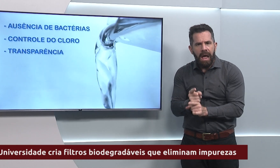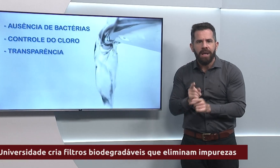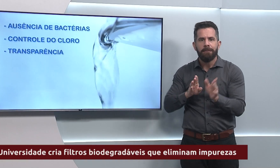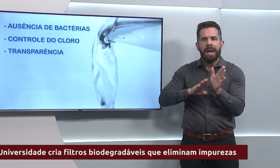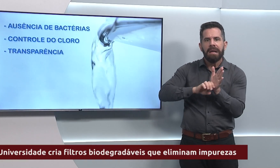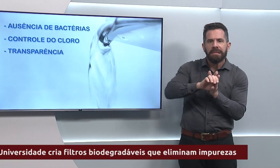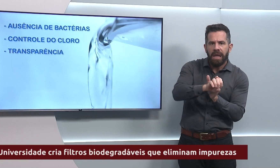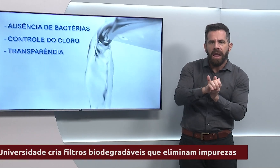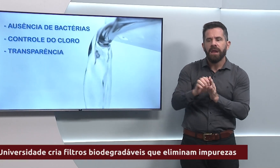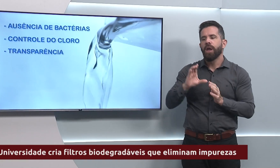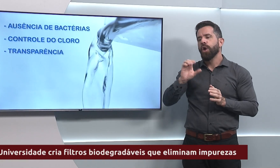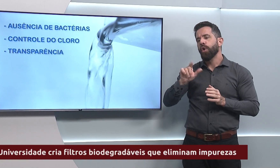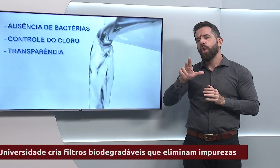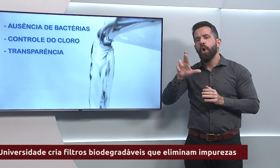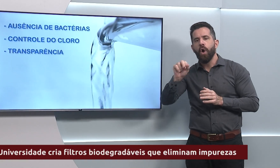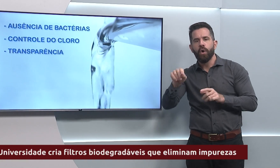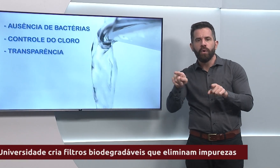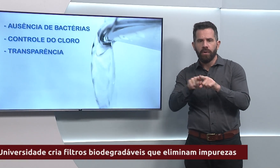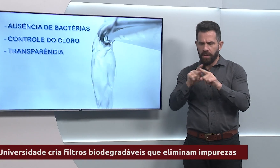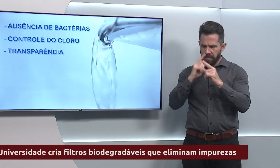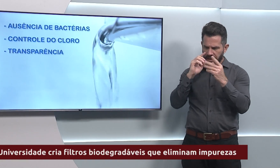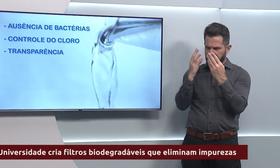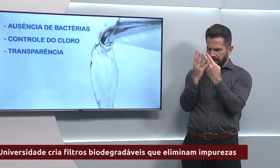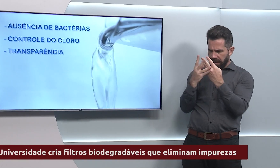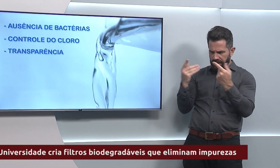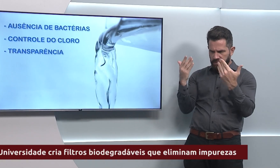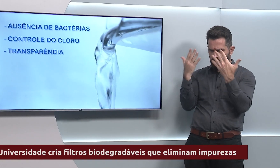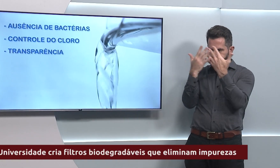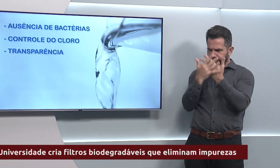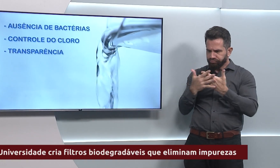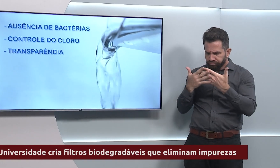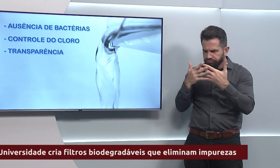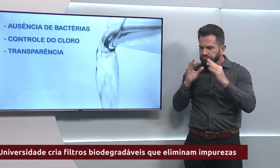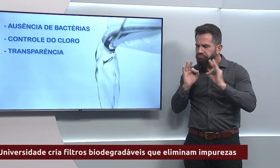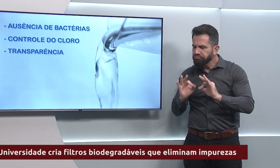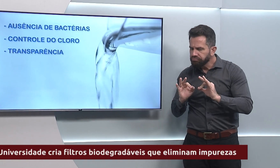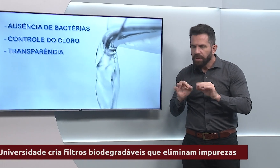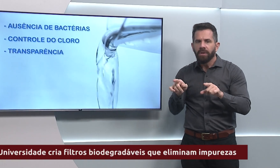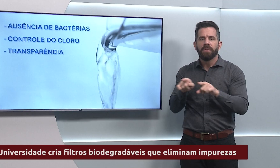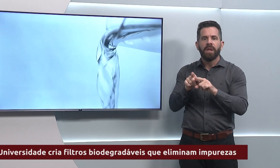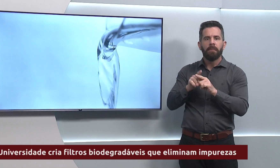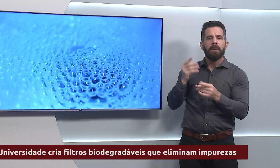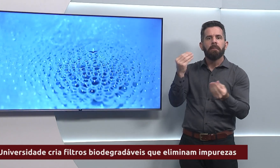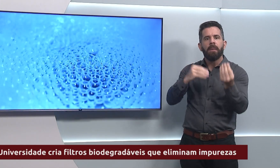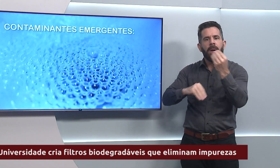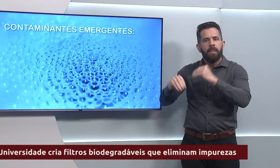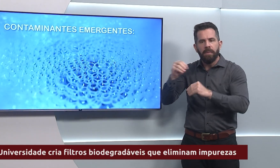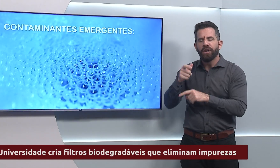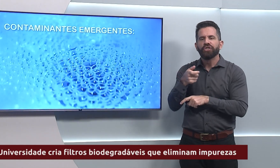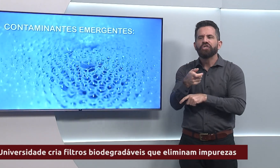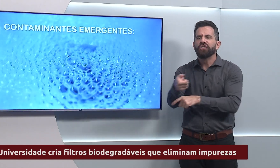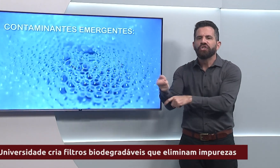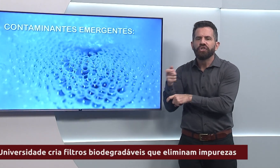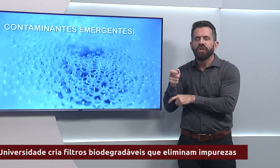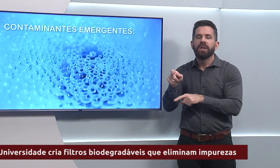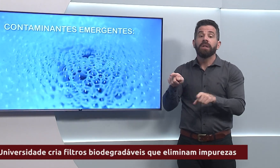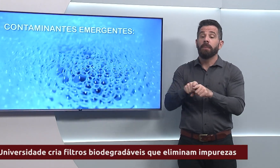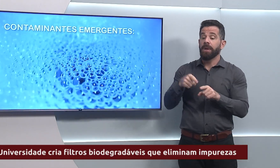transparência, além de verificar a presença de substâncias como pesticidas e mercúrio, por exemplo. A legislação não inclui os